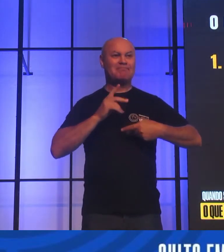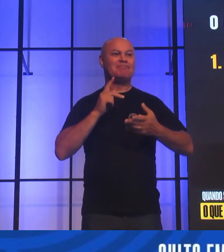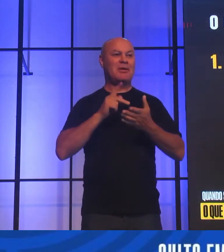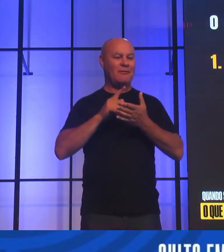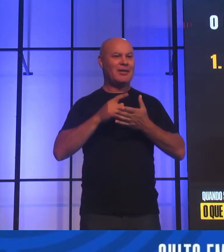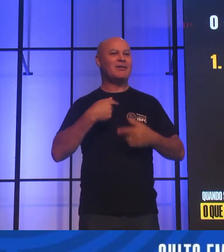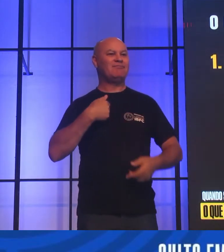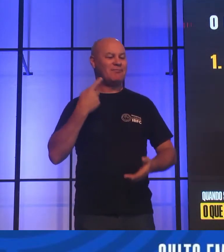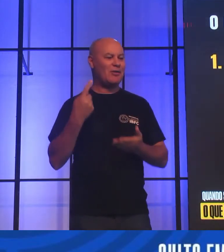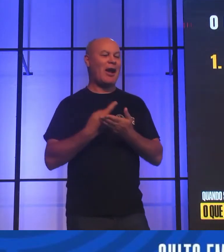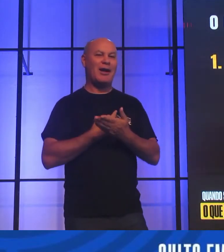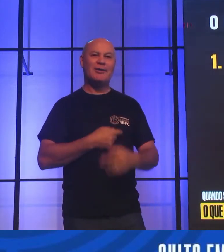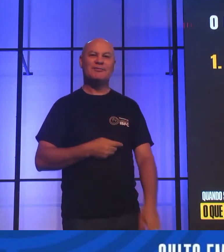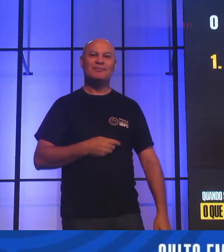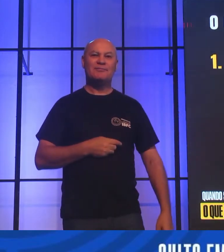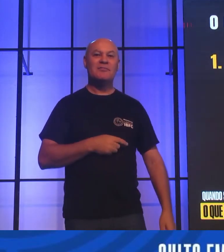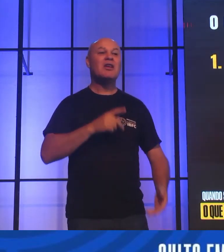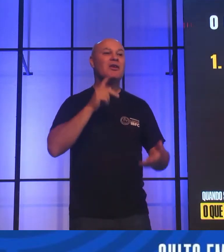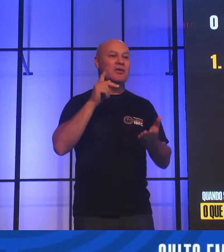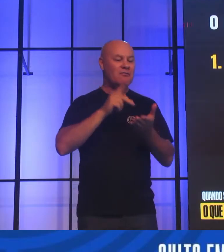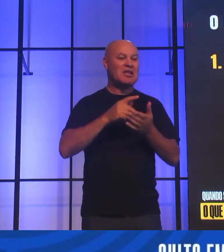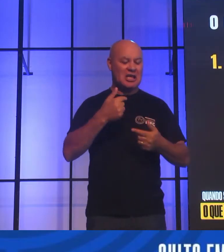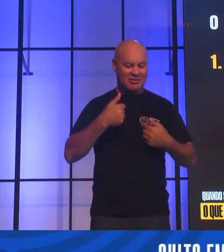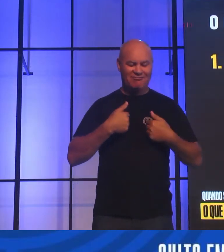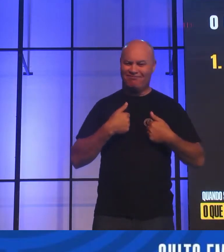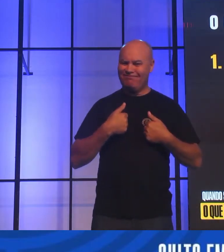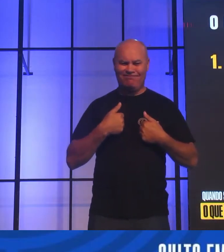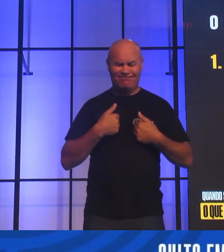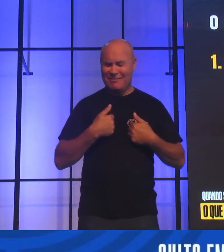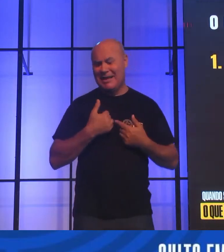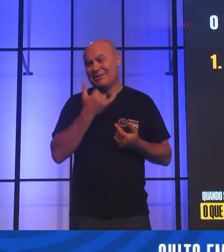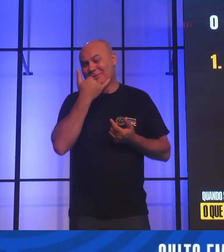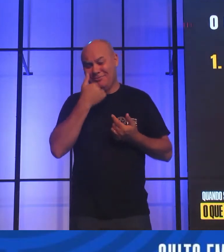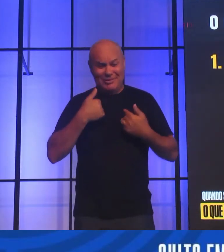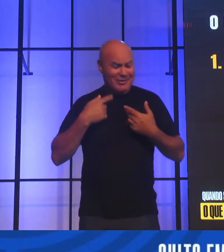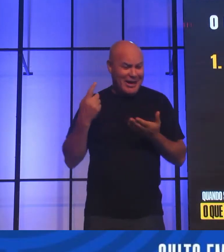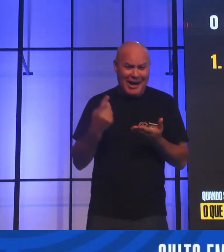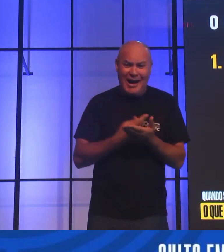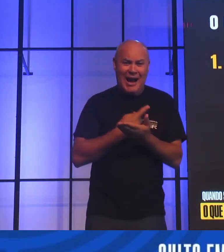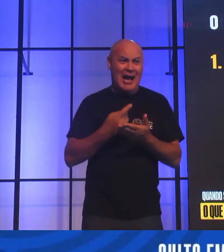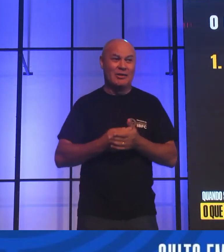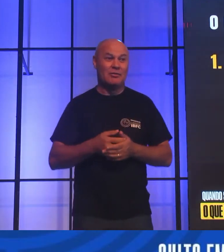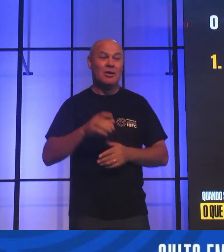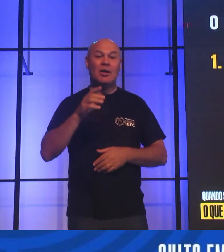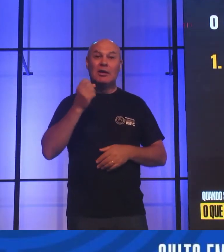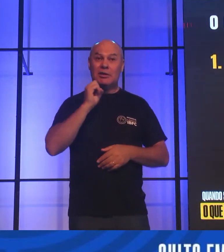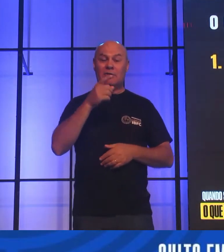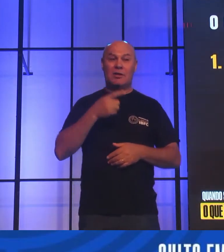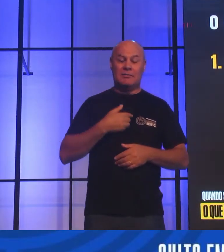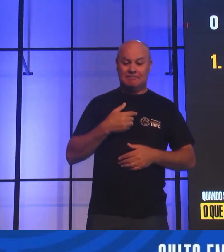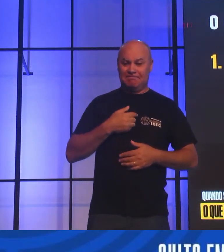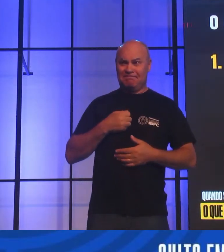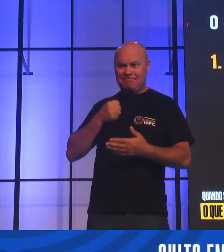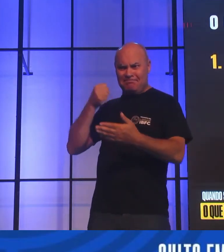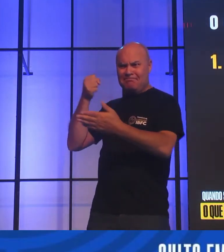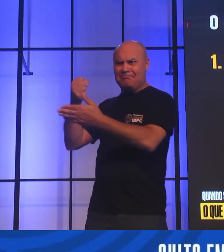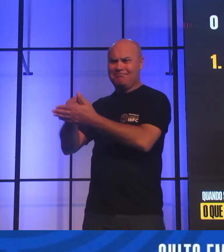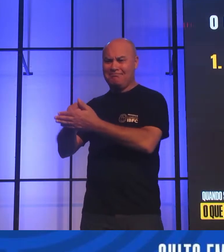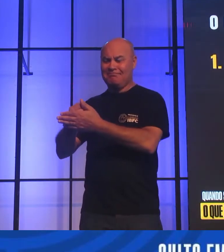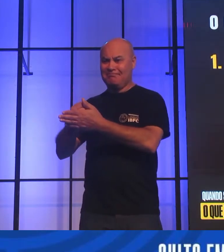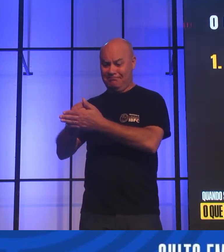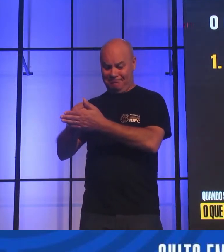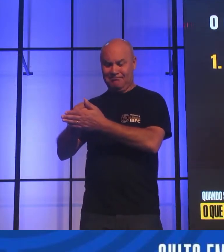Não diga que eu fui violento, eu gritei, eu bati porque ela me provocou, porque ele me